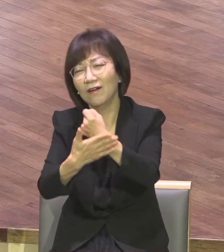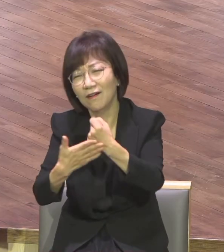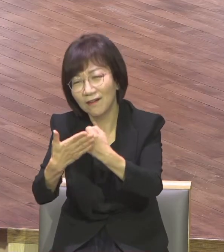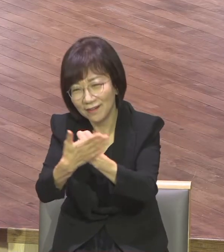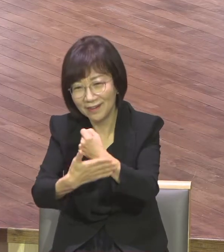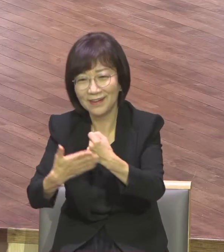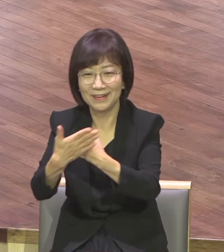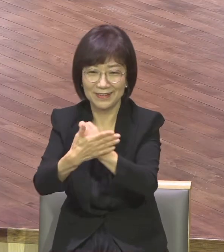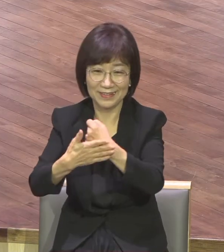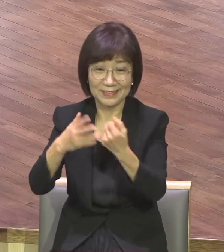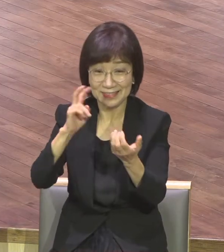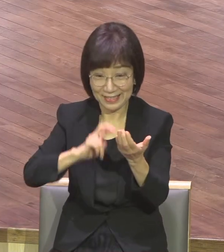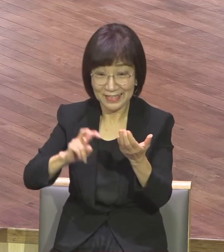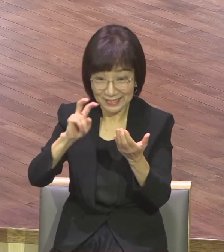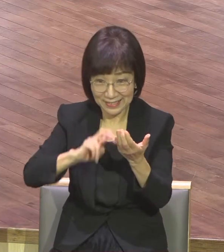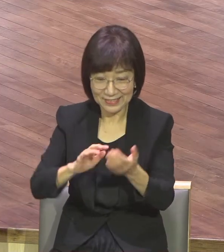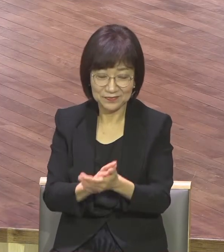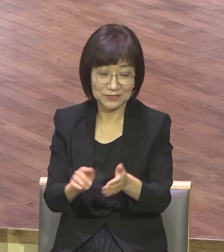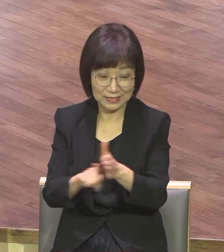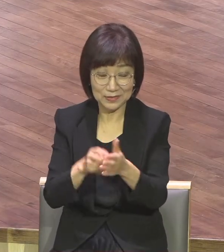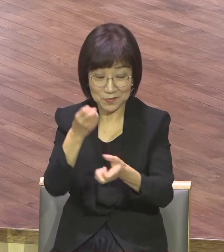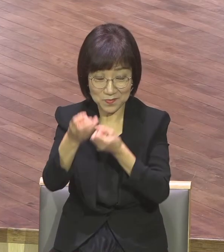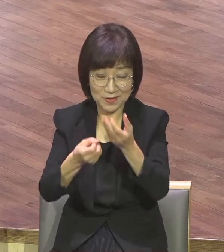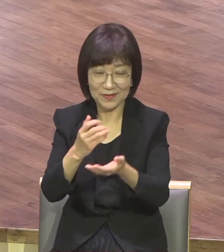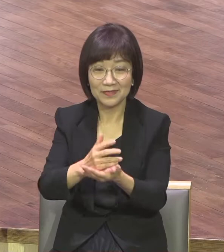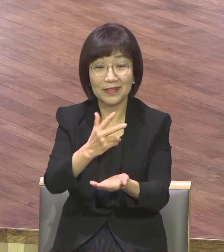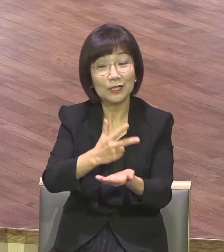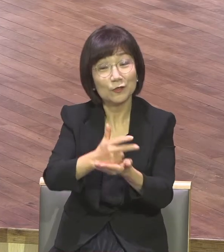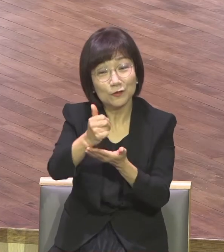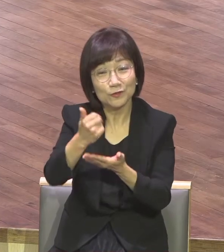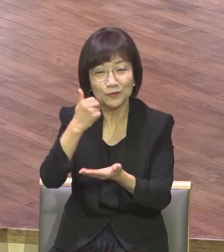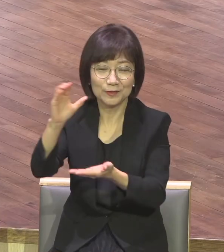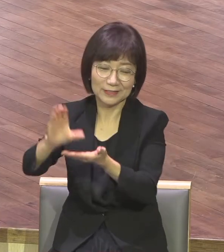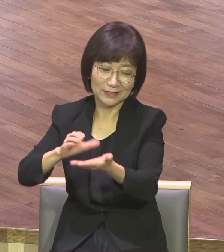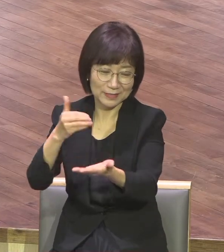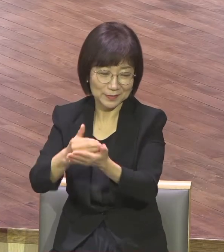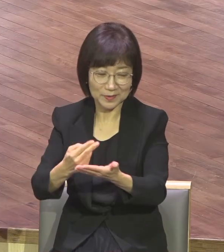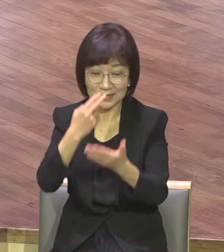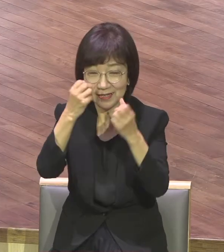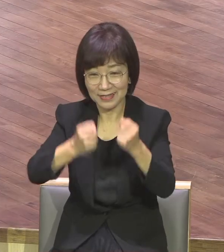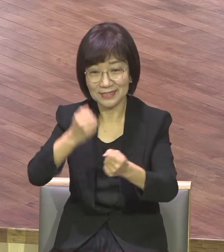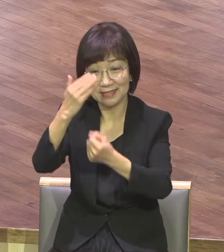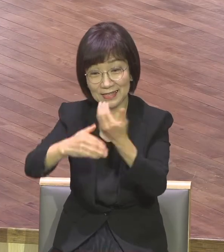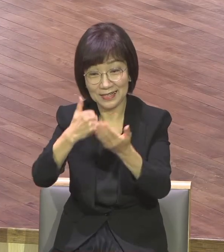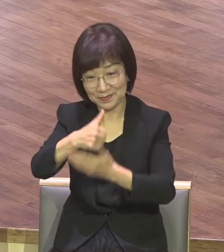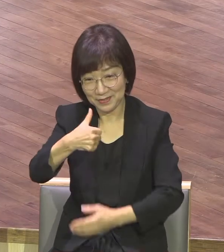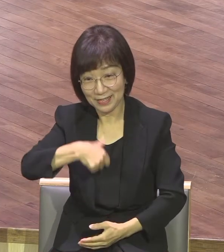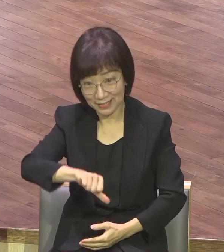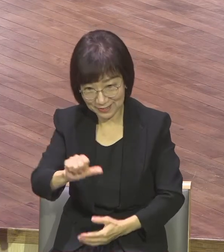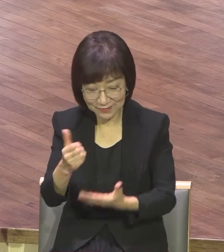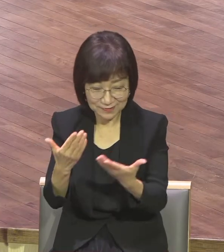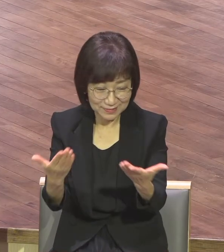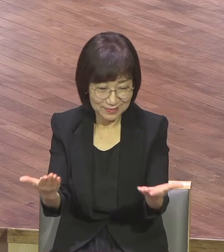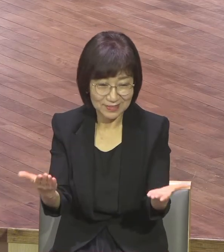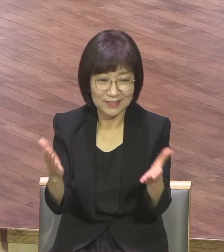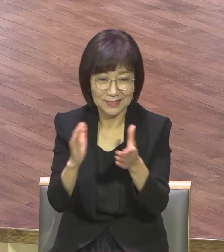여러분 찬양했습니다. 신앙 고백합니다. 주는 그리스도시요 살아계신 하나님의